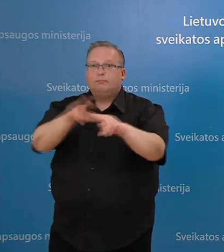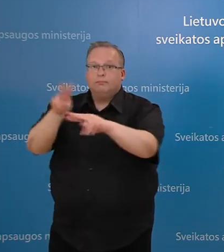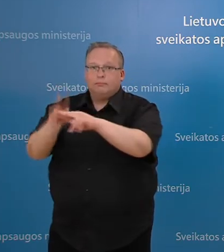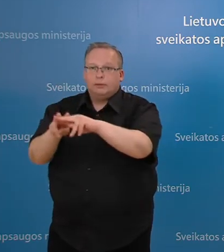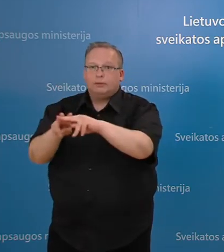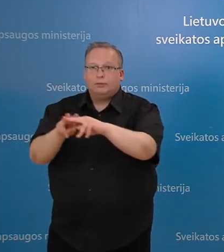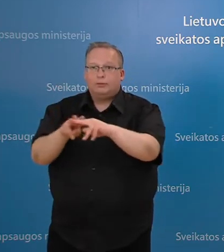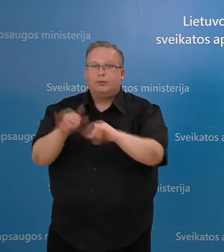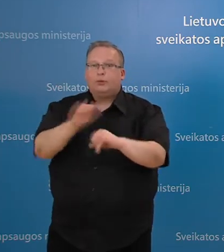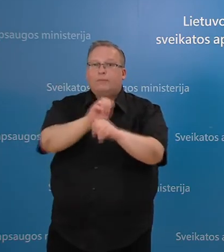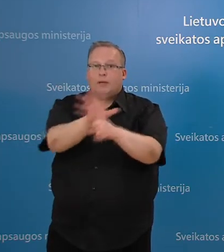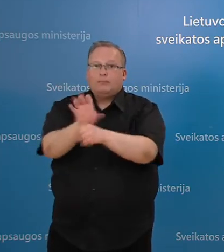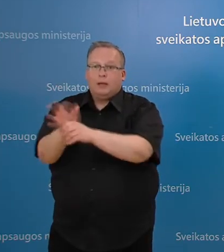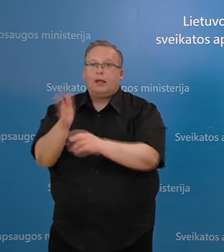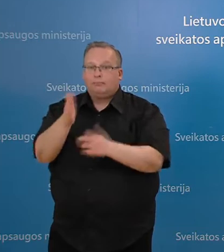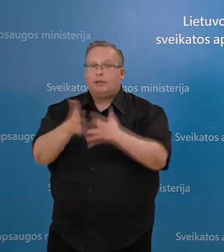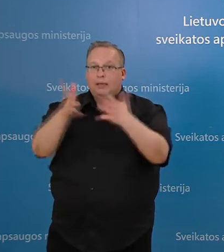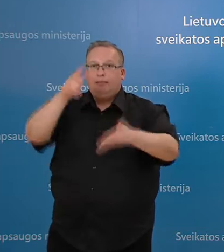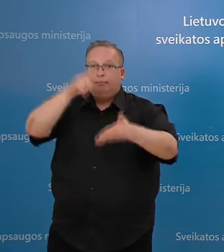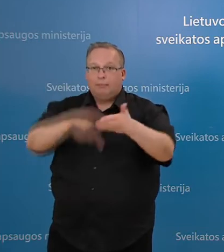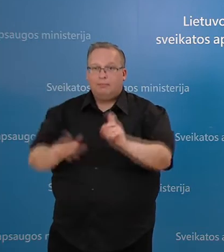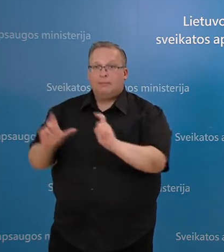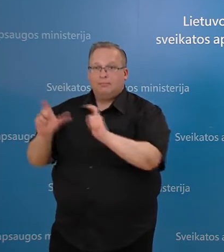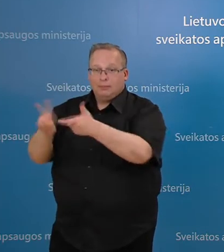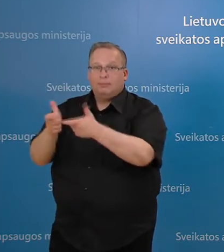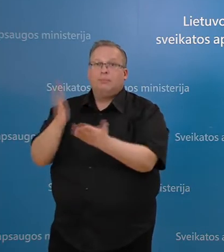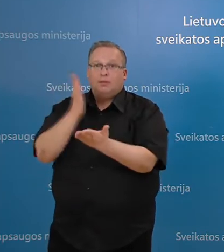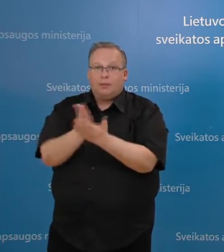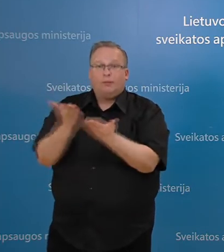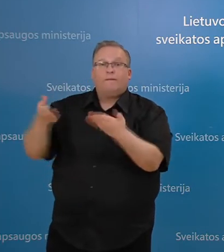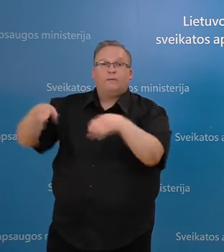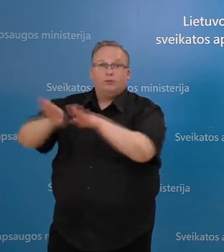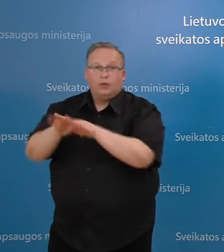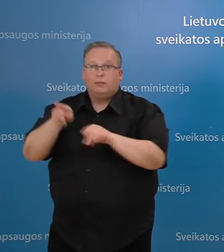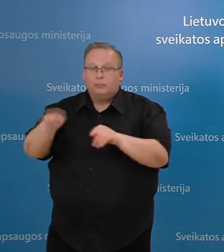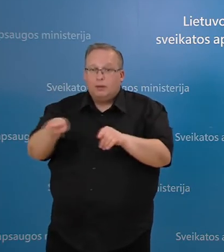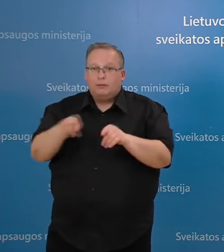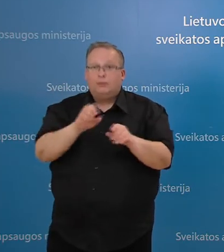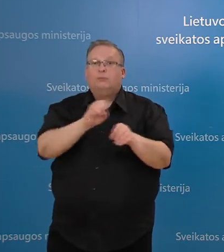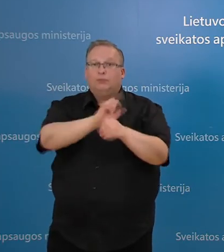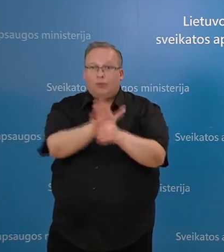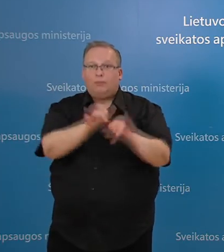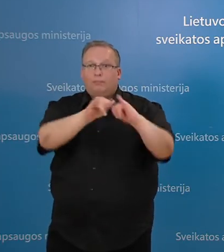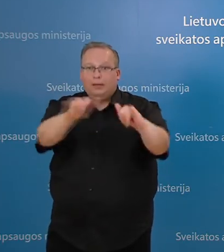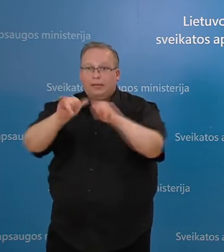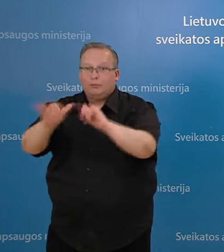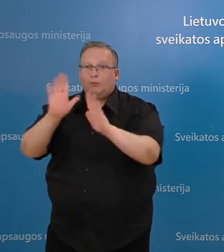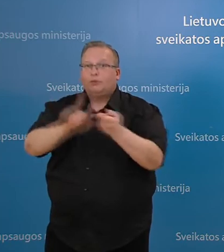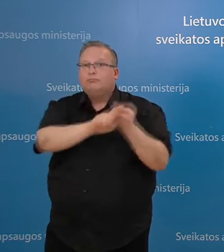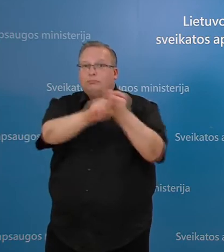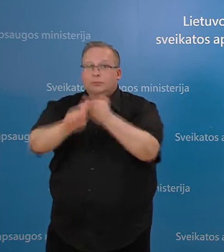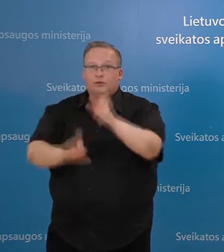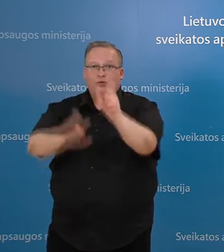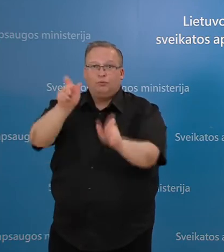juos kontroliuos? Didelė tikimybė, kad panaikinus karantiną, ten koronavirusas ir toliau plis, bus užkrėsti